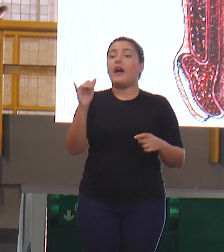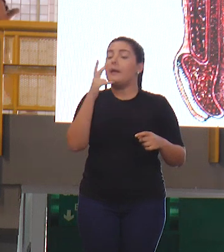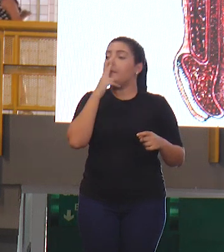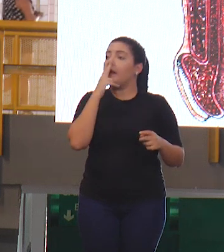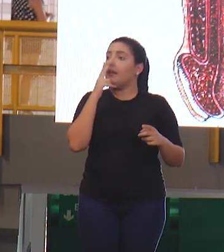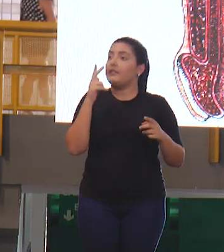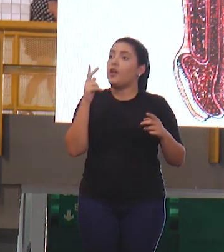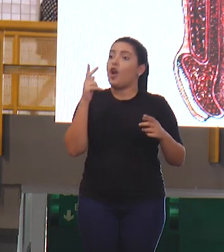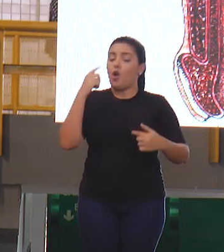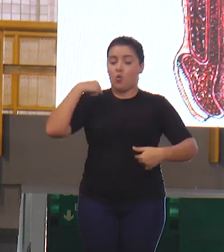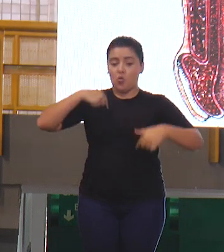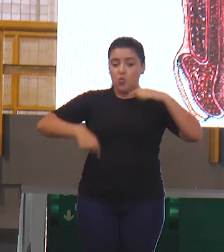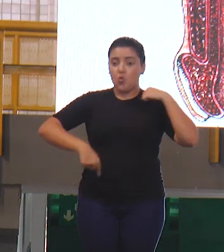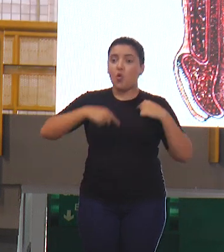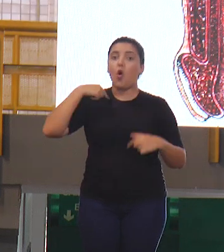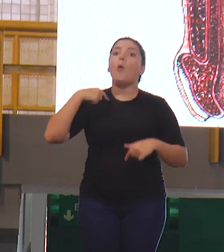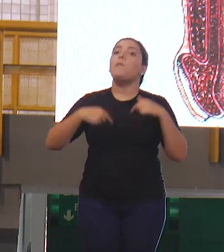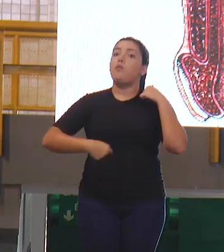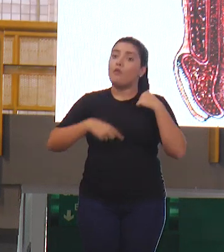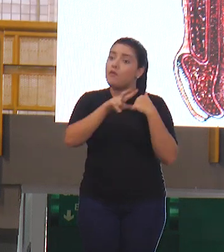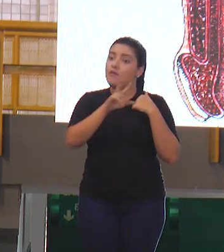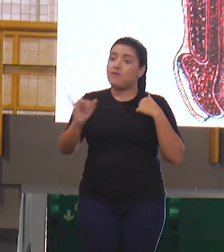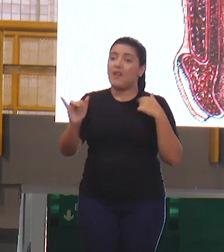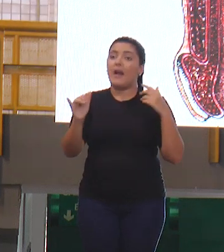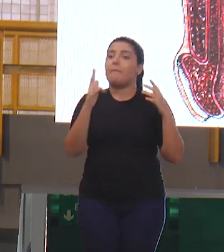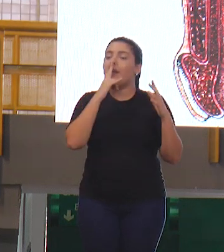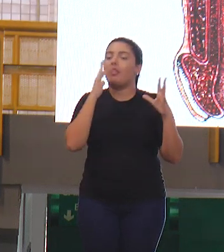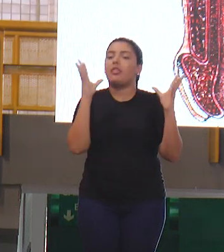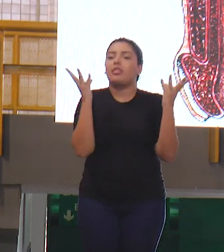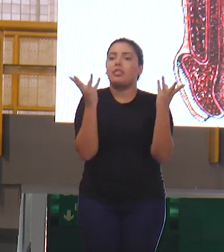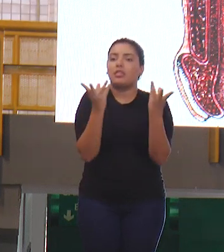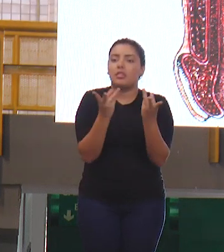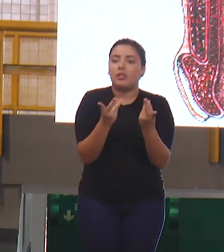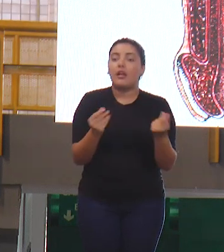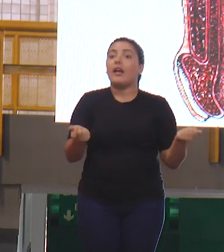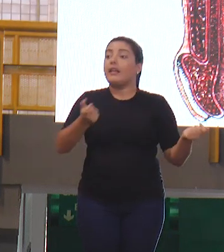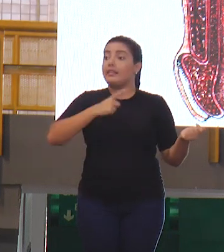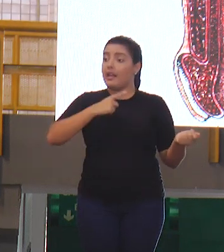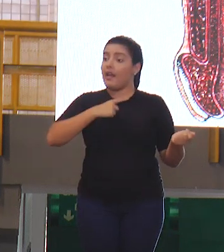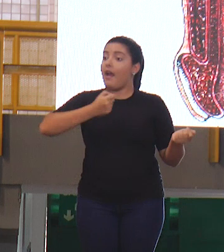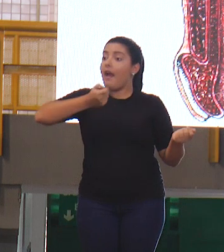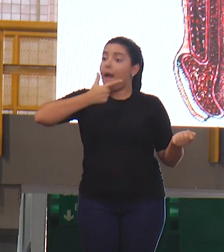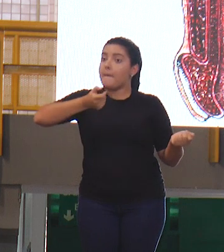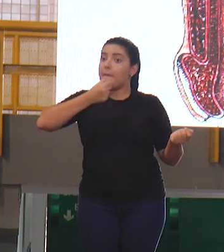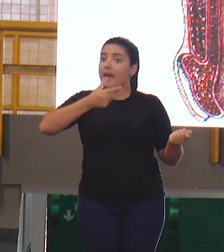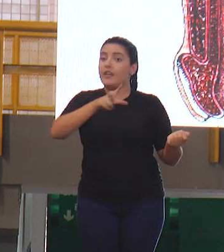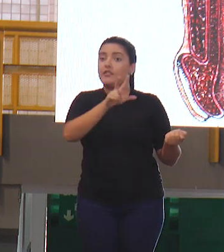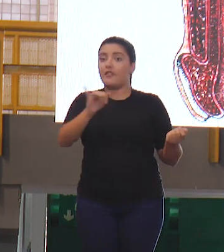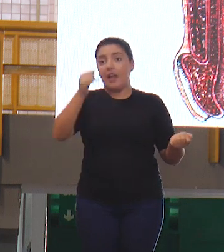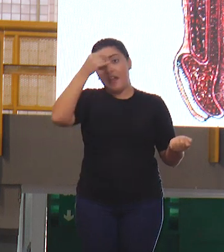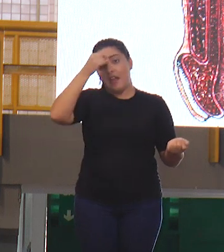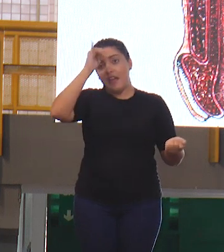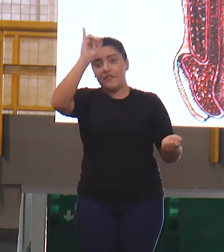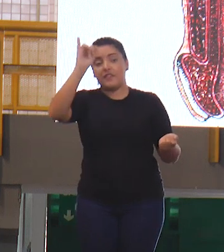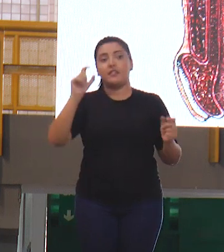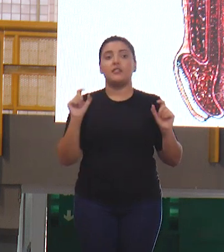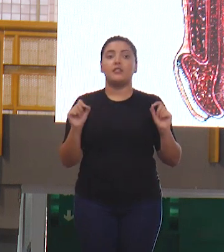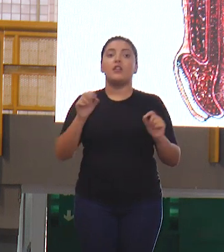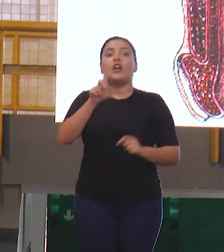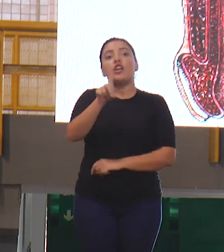essa disfunção. Que aí foi que surgiu os remédios, né, que vão combater a